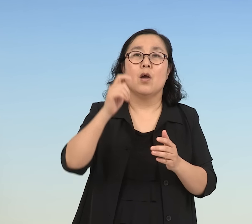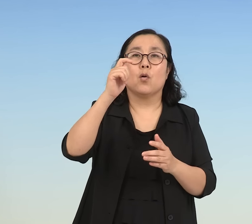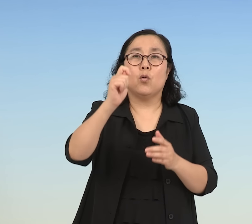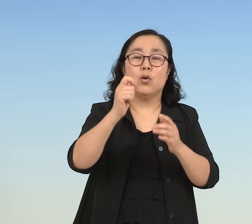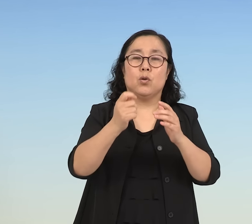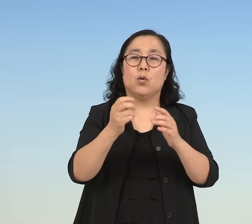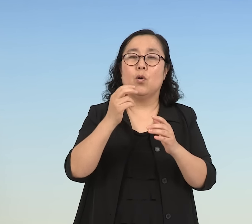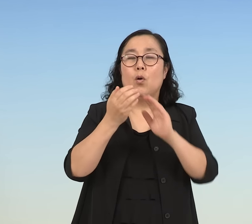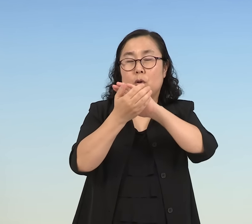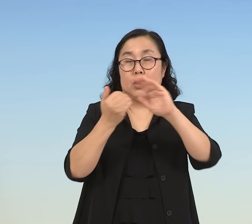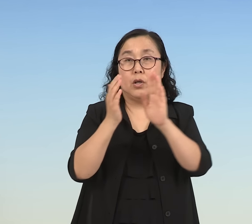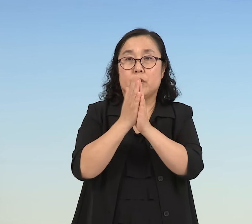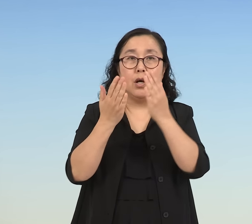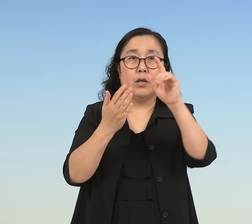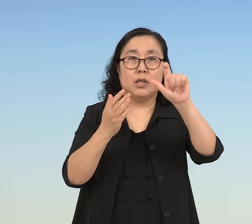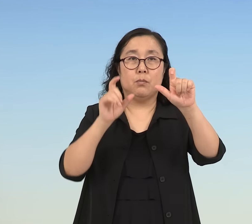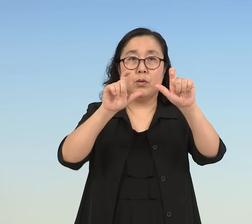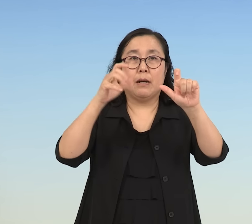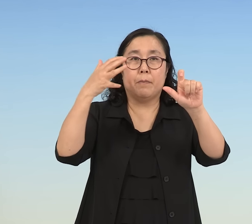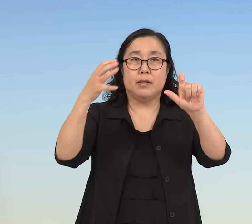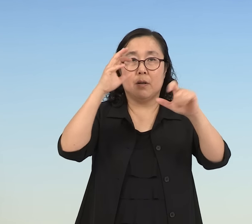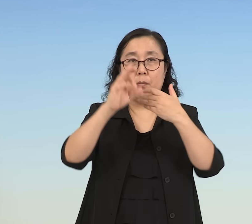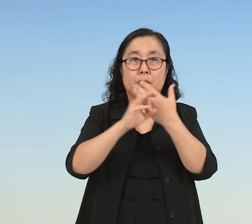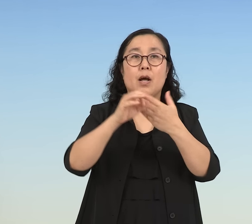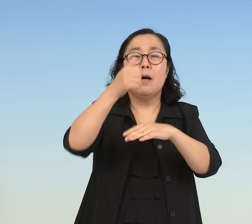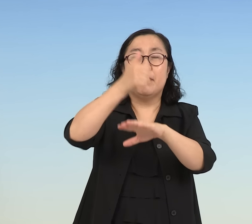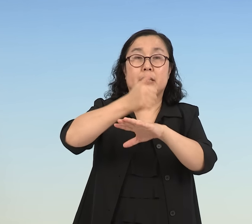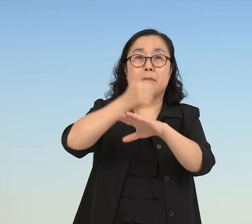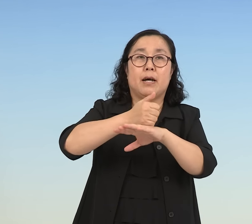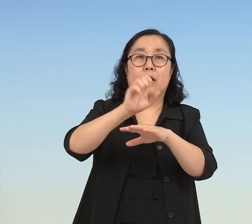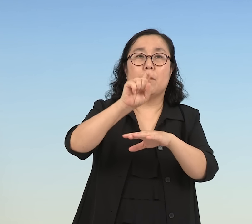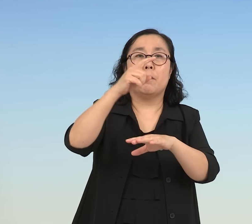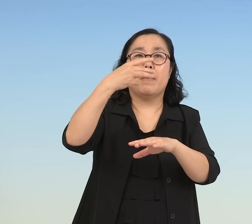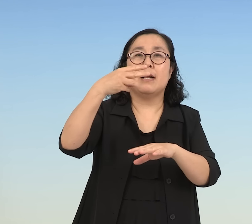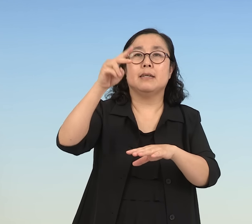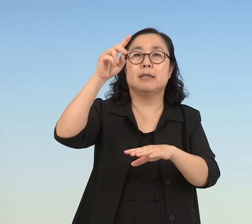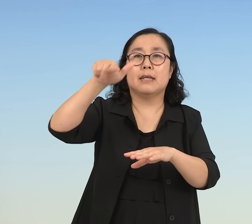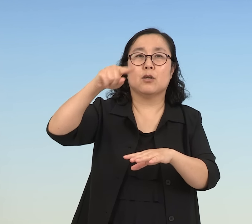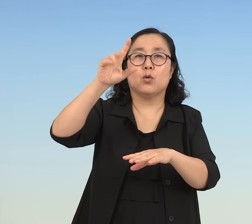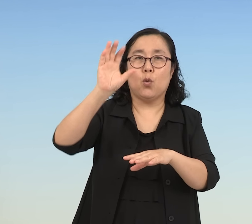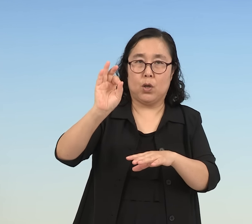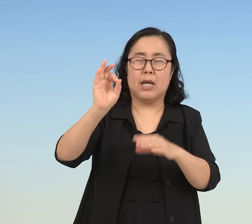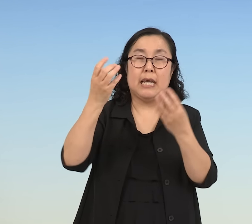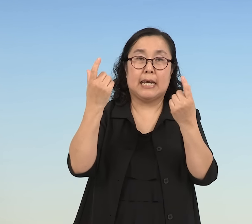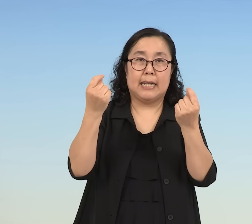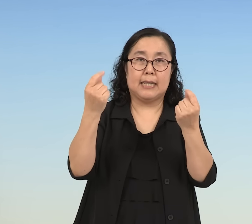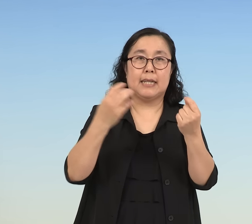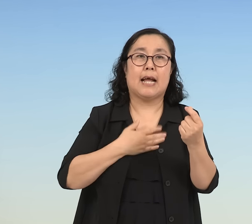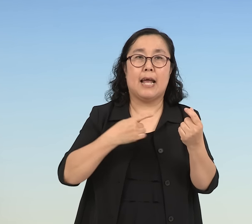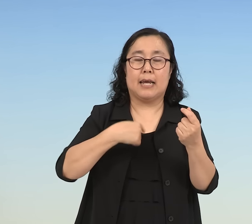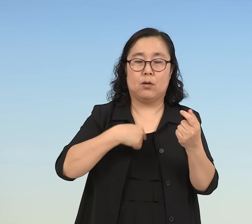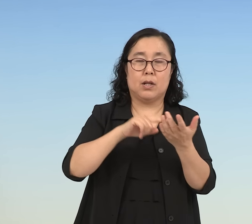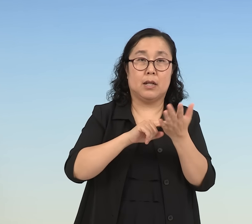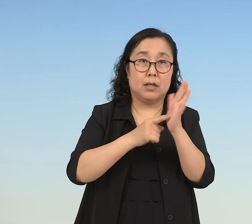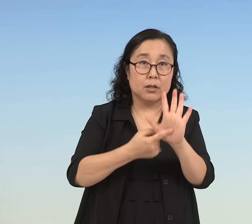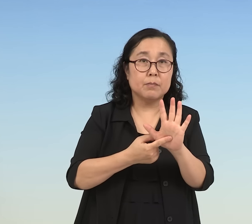이 고린도전서 15장 8절을 공동 번역으로 보니까 그리고 마지막으로 팔삭둥이 같은 나에게도